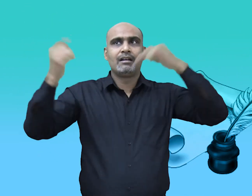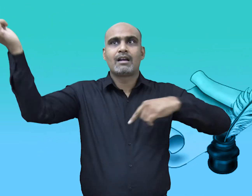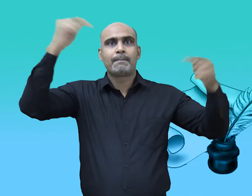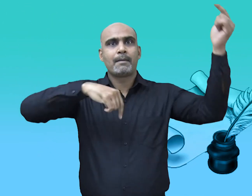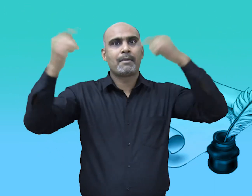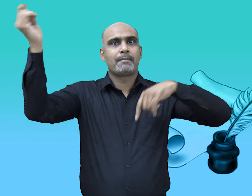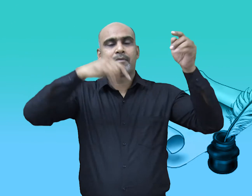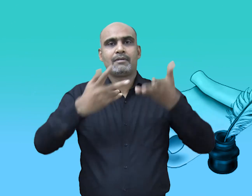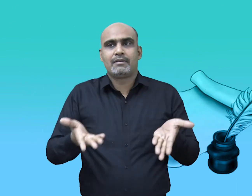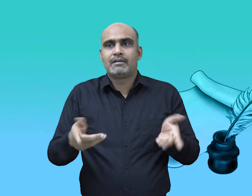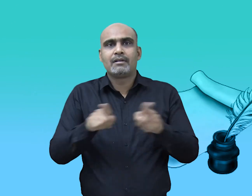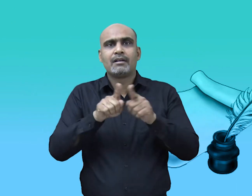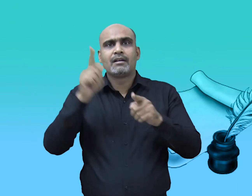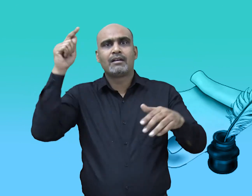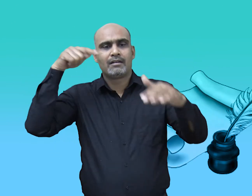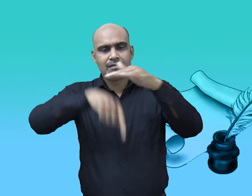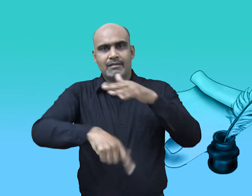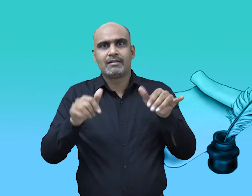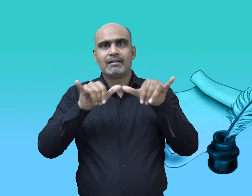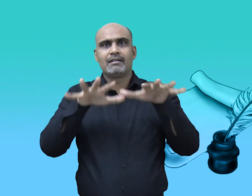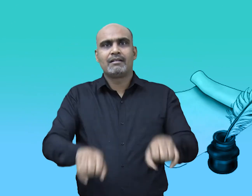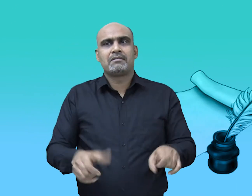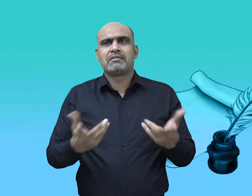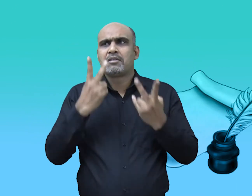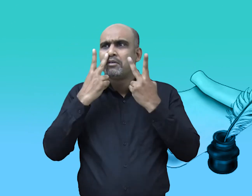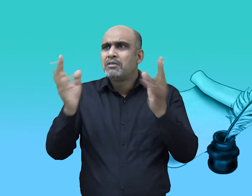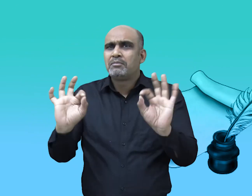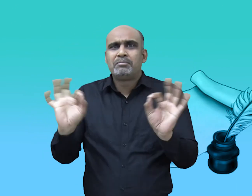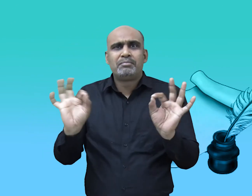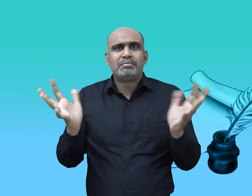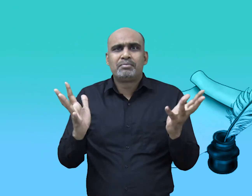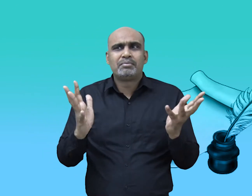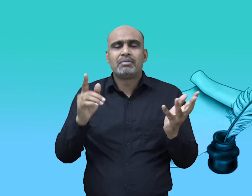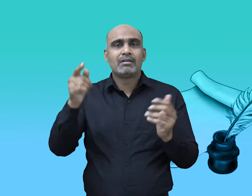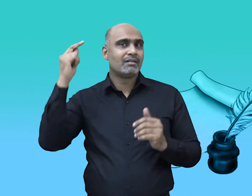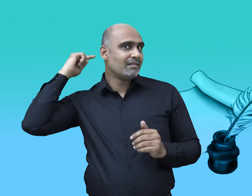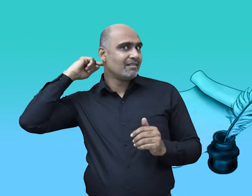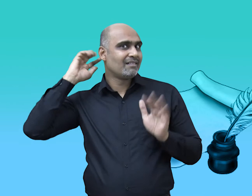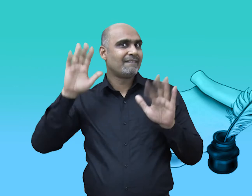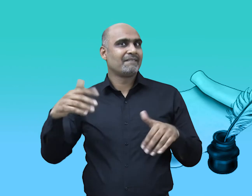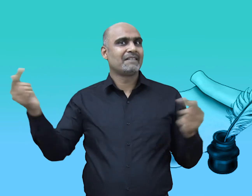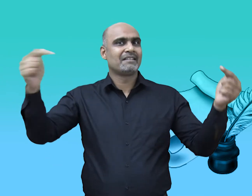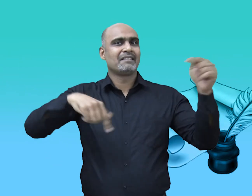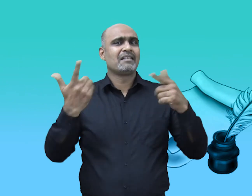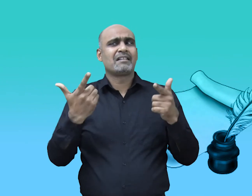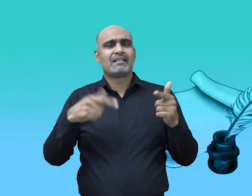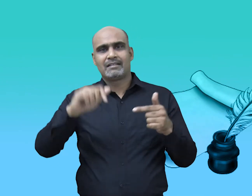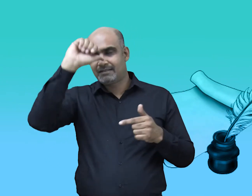में आज भी हमले हो रहे हैं। बाहरी देश के लोग हमारे देश की जमीन पर कब्जा कर रहे हैं, पर आज फर्क सिर्फ इतना है कि वो हमें